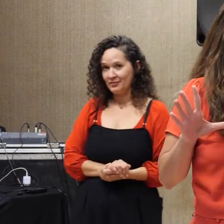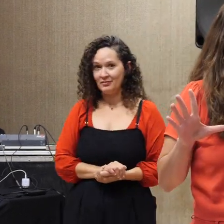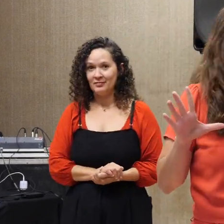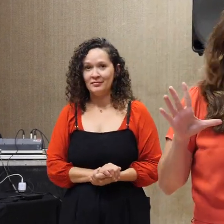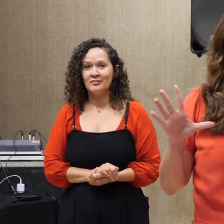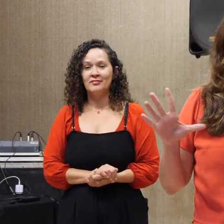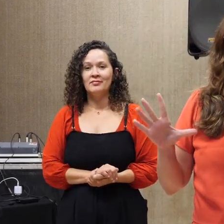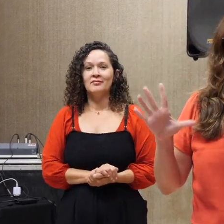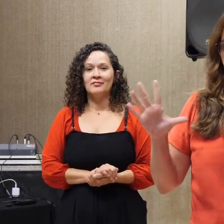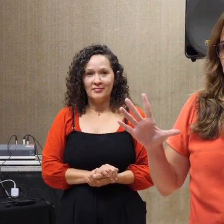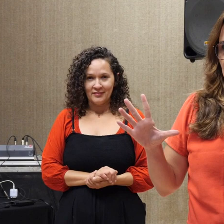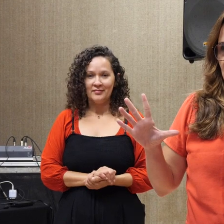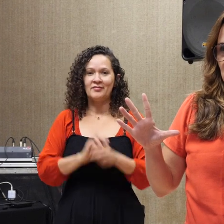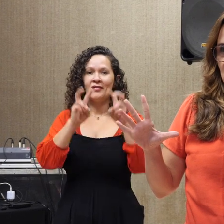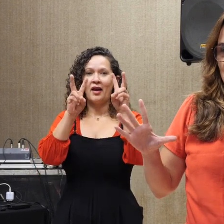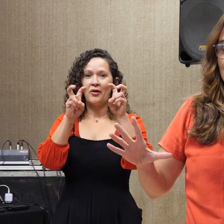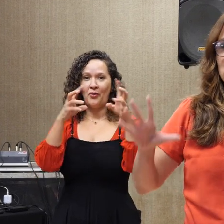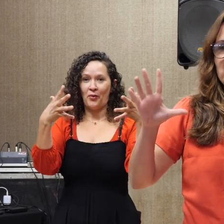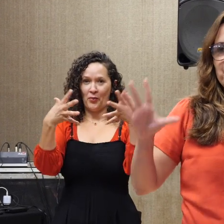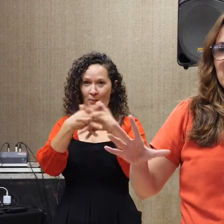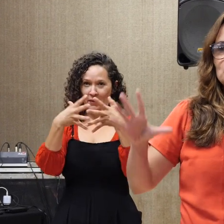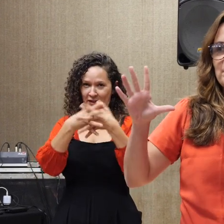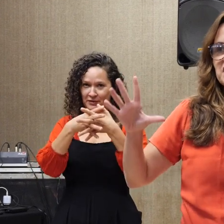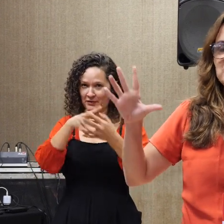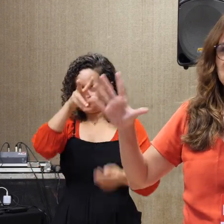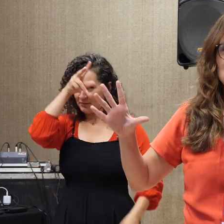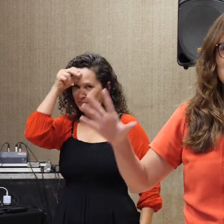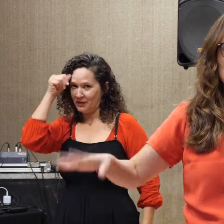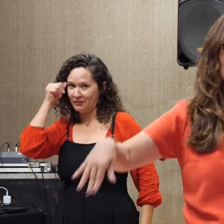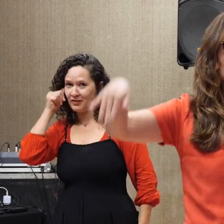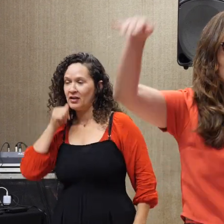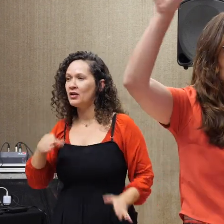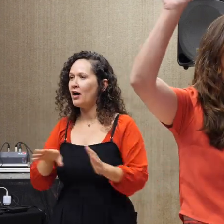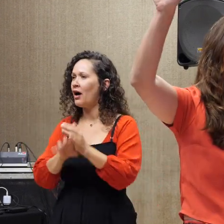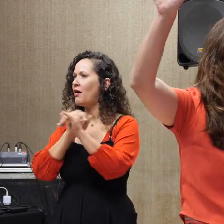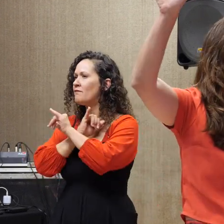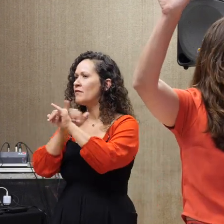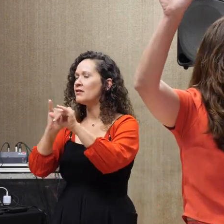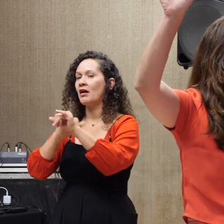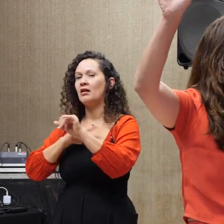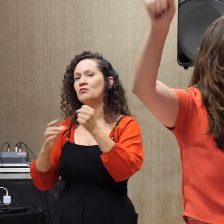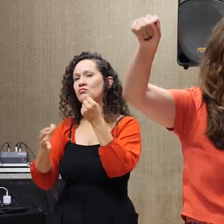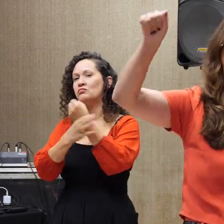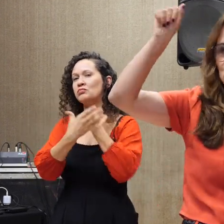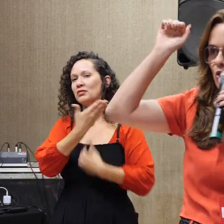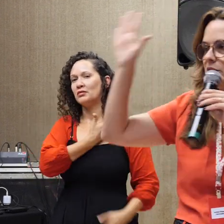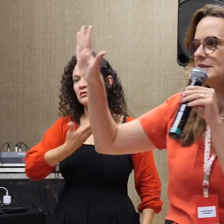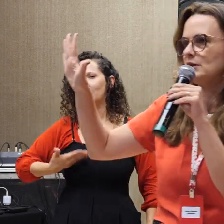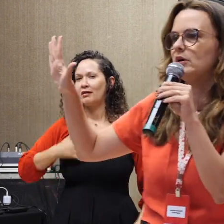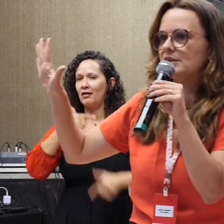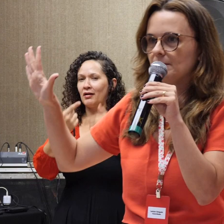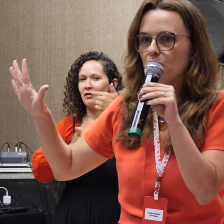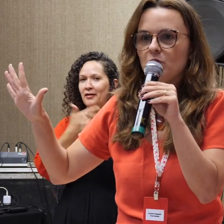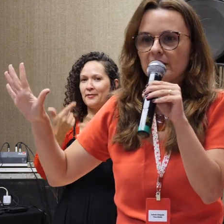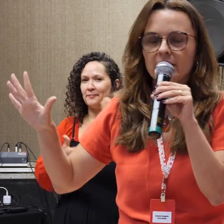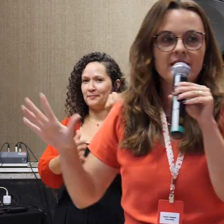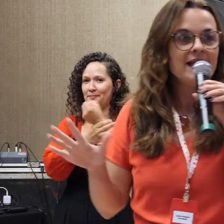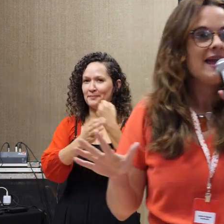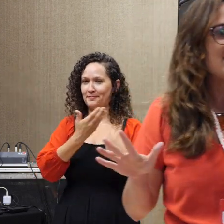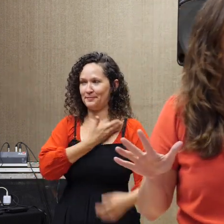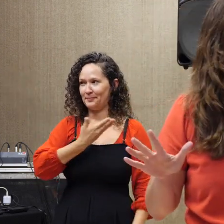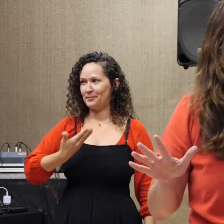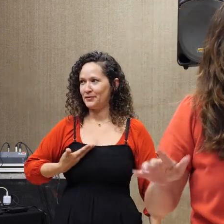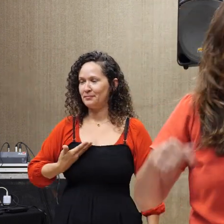complexa. Então, assim, o prefeito, para chegar e falar eu faço segurança pública, eu atuo na segurança